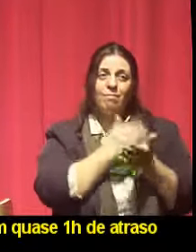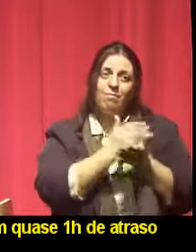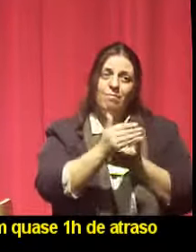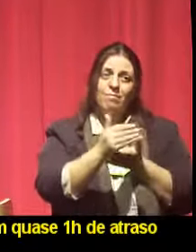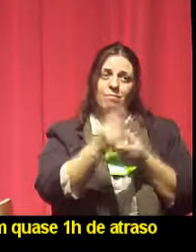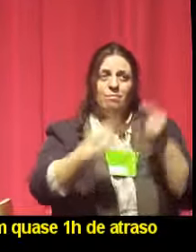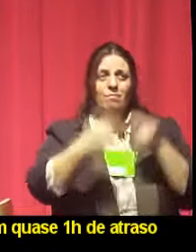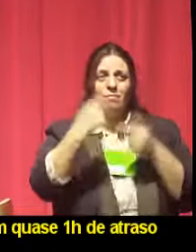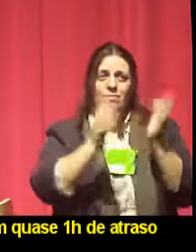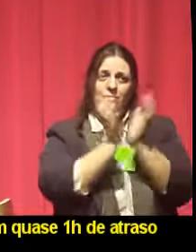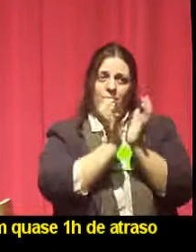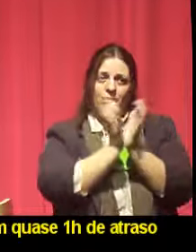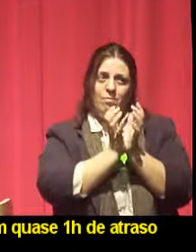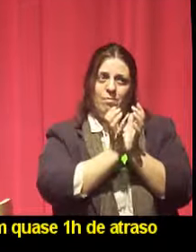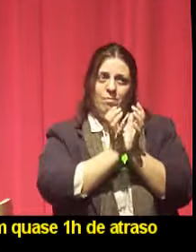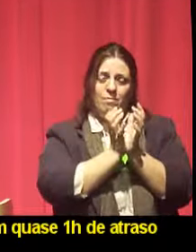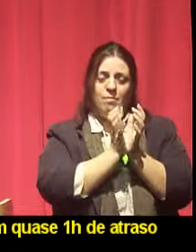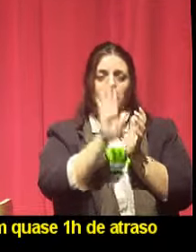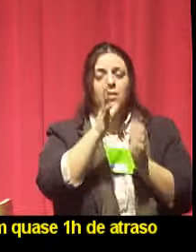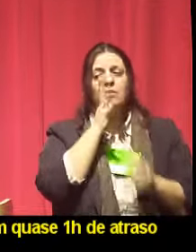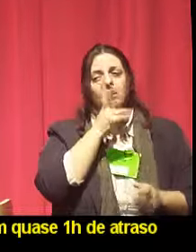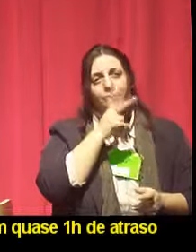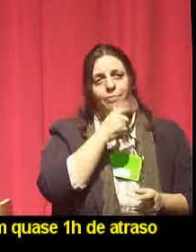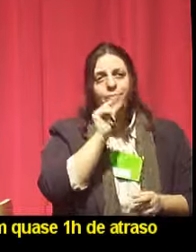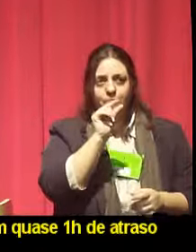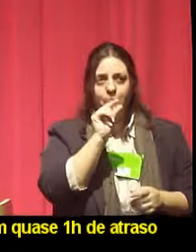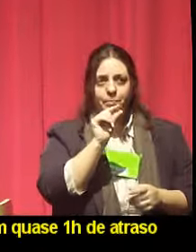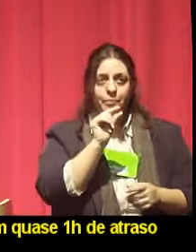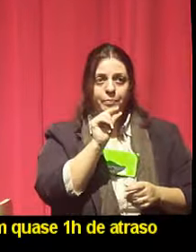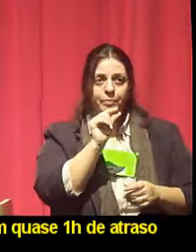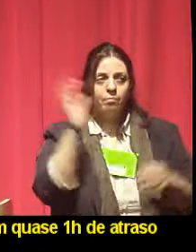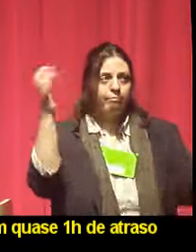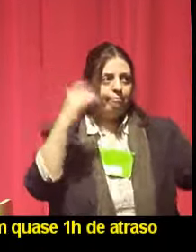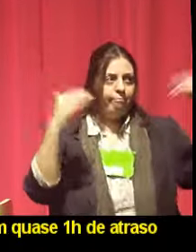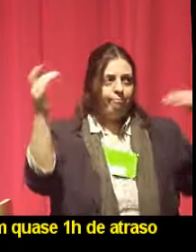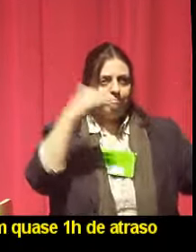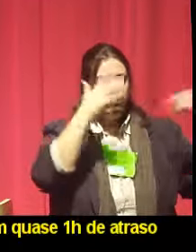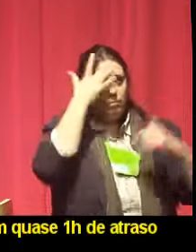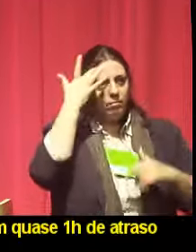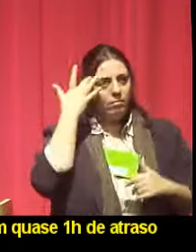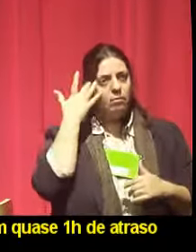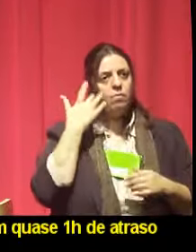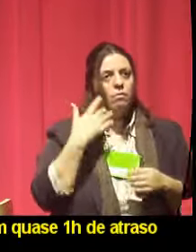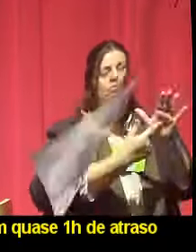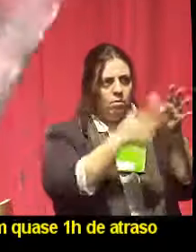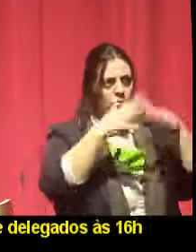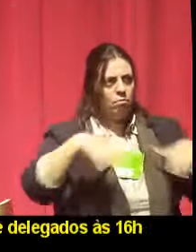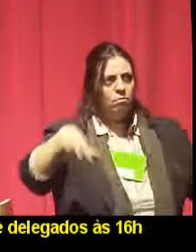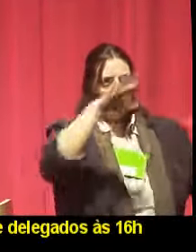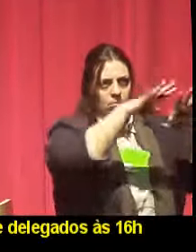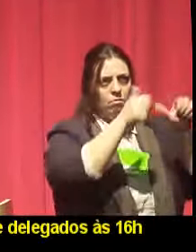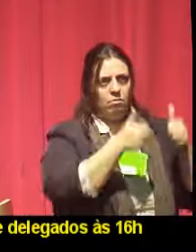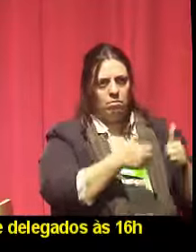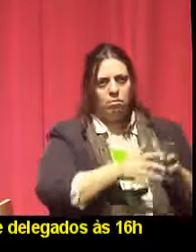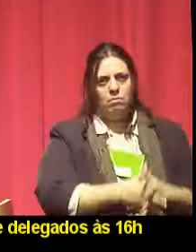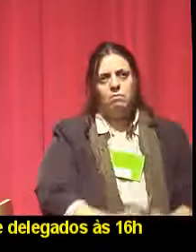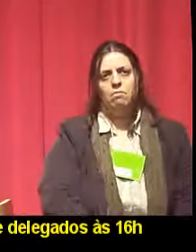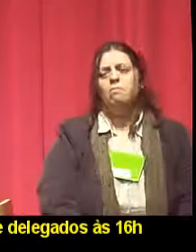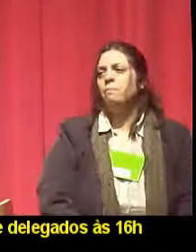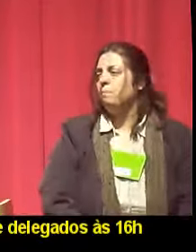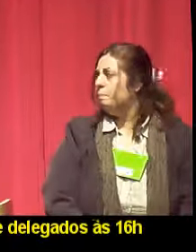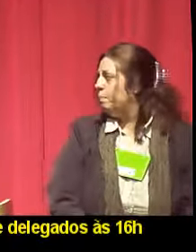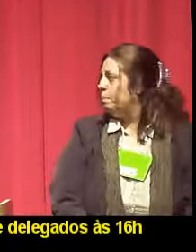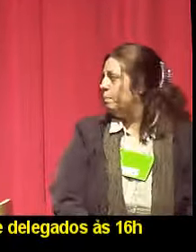dos grupos. A gente demorou um pouquinho até para que chegasse mais pessoas para participar da discussão.